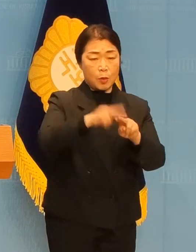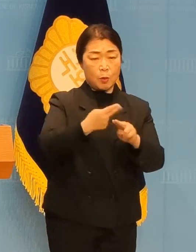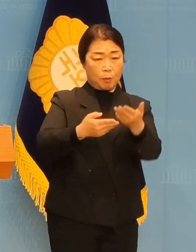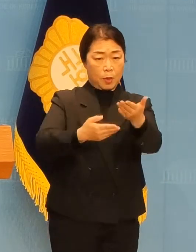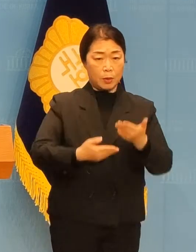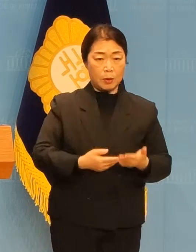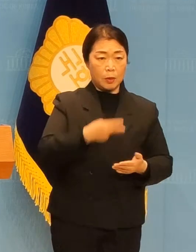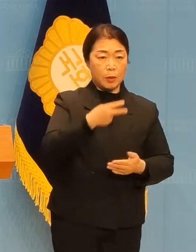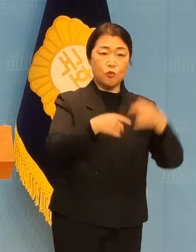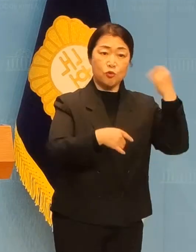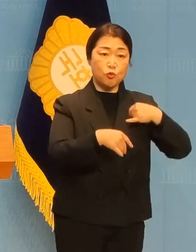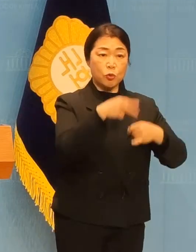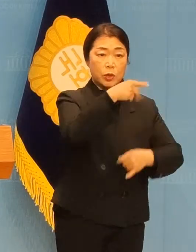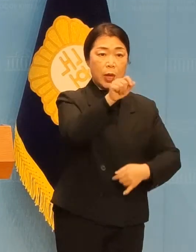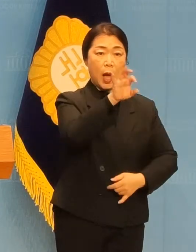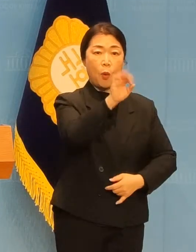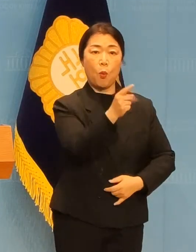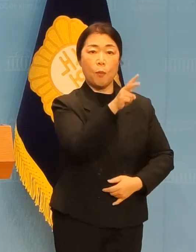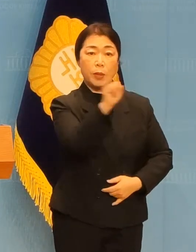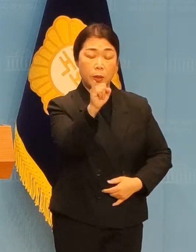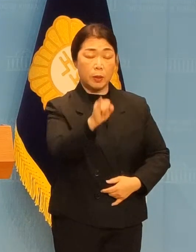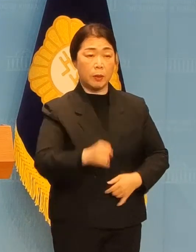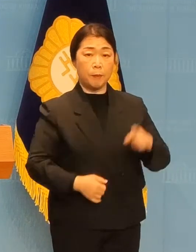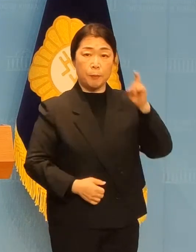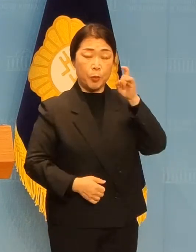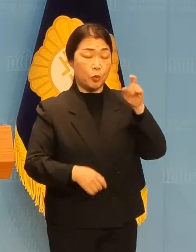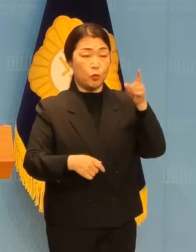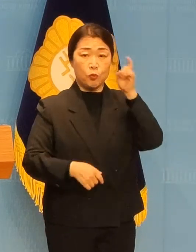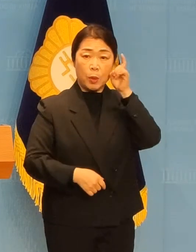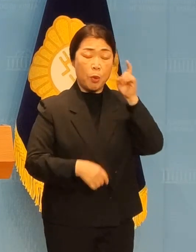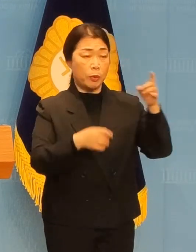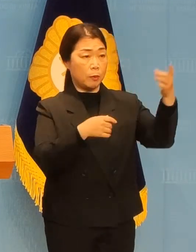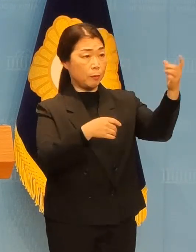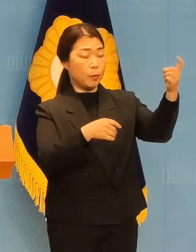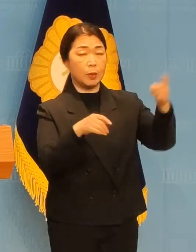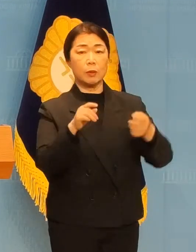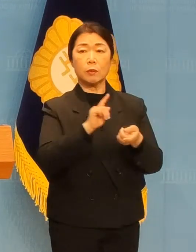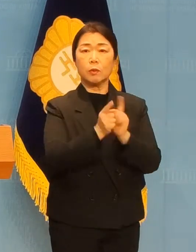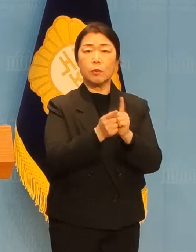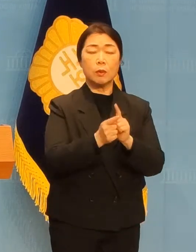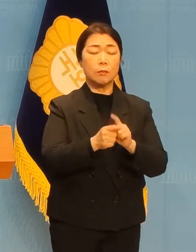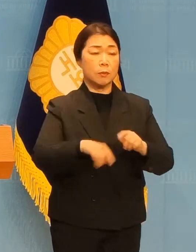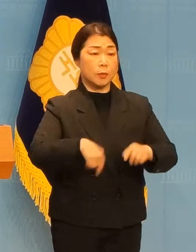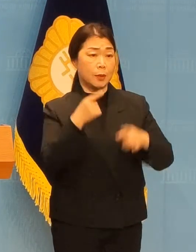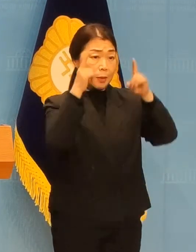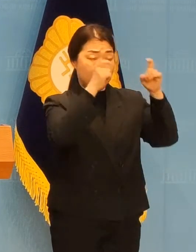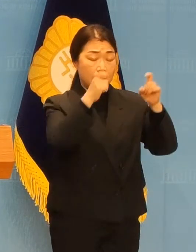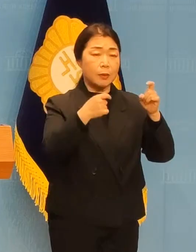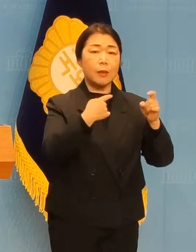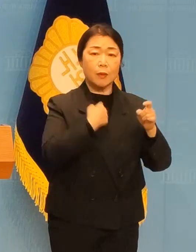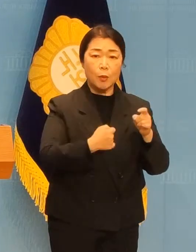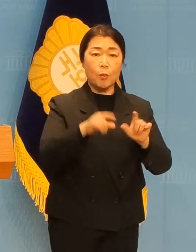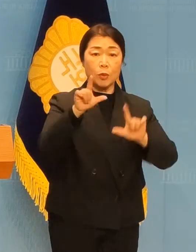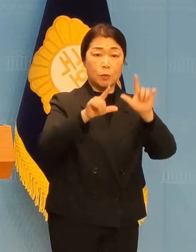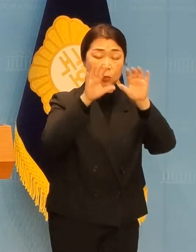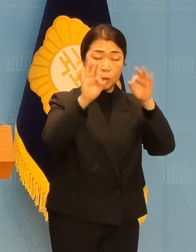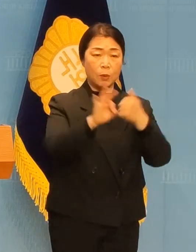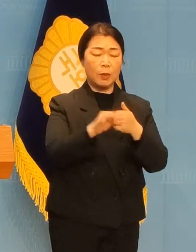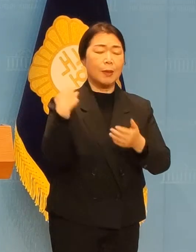폰으로 셀카를 찍는 모습은 한중 관계가 일상으로 되돌아왔음을 보여주는